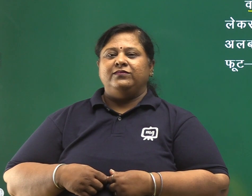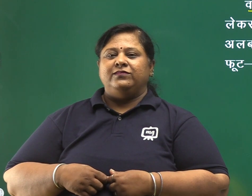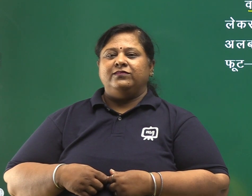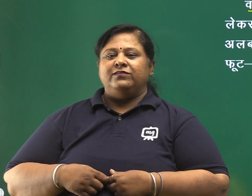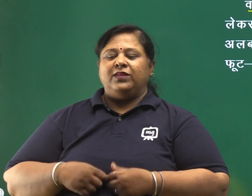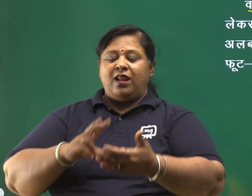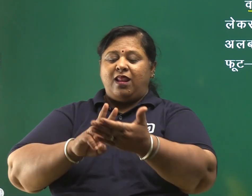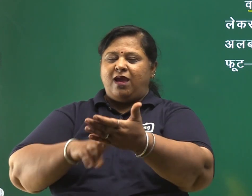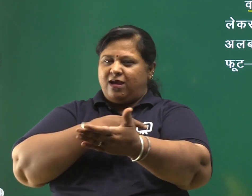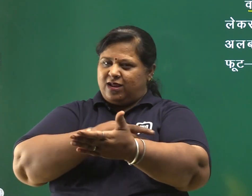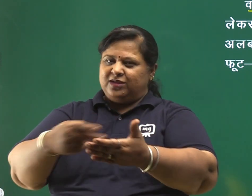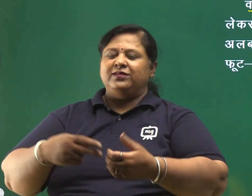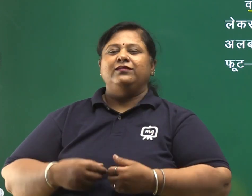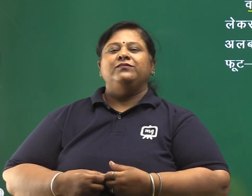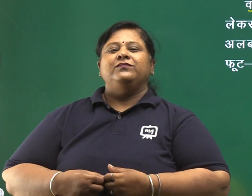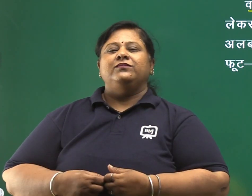नागराजन से